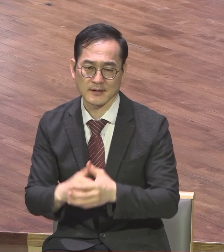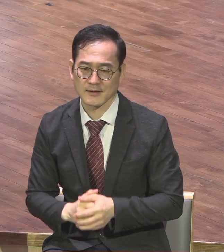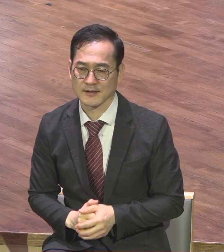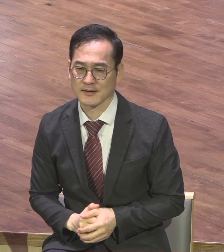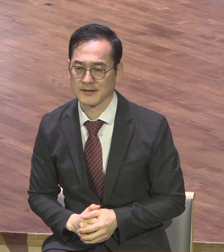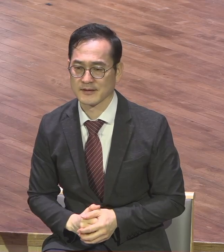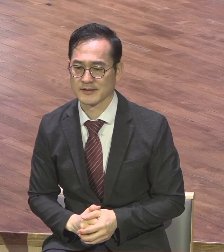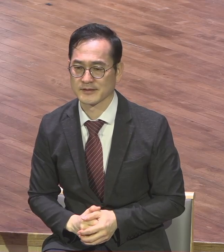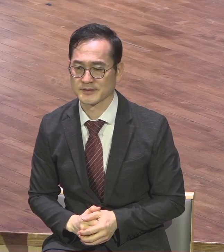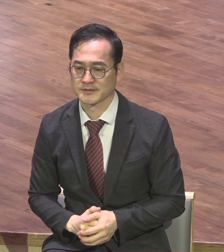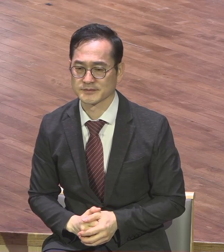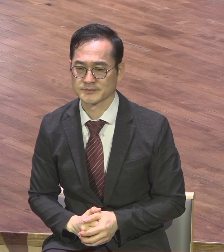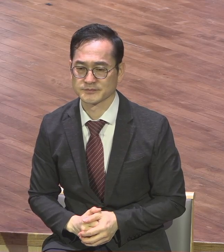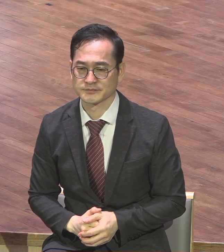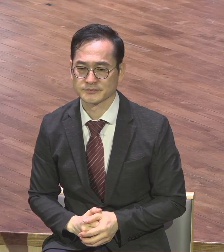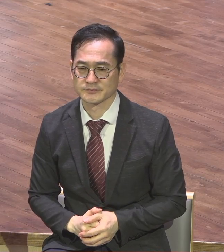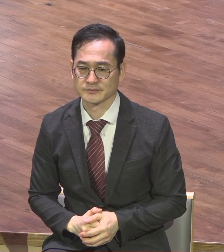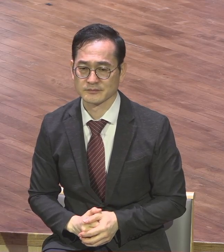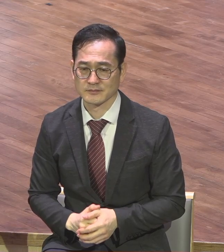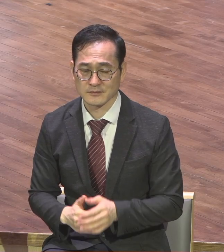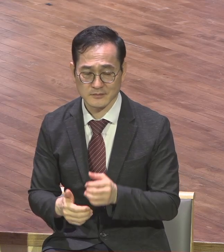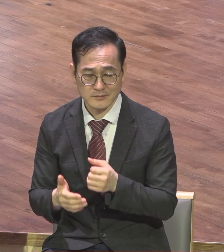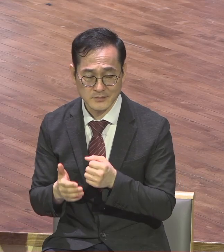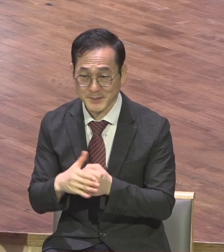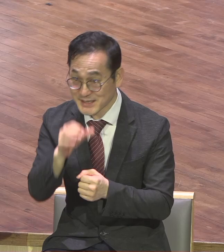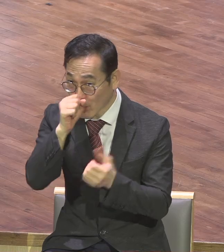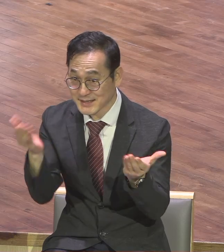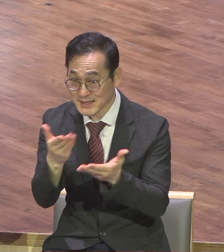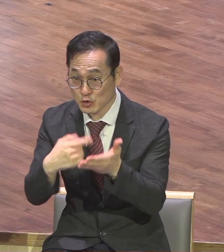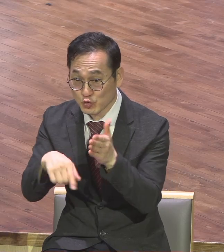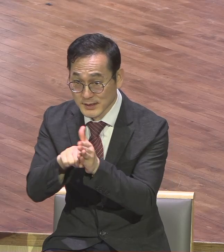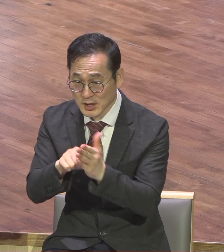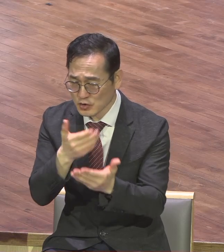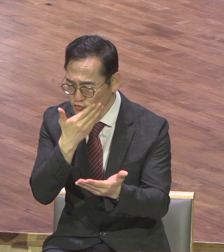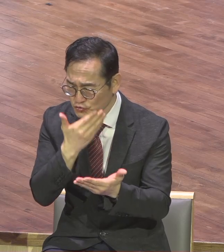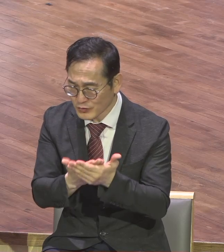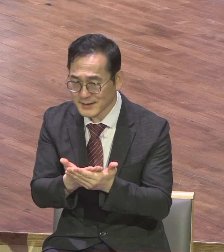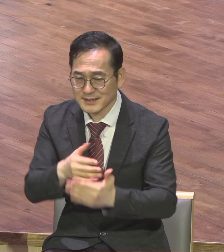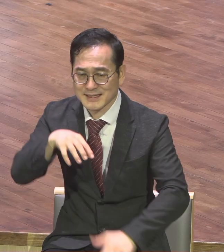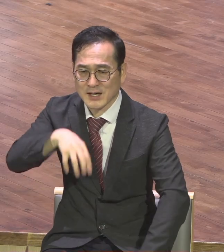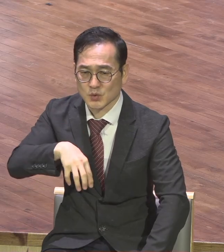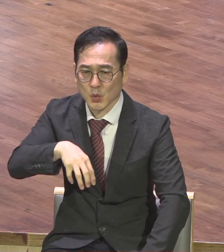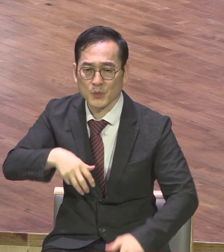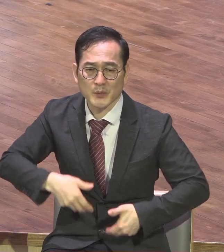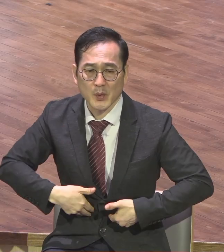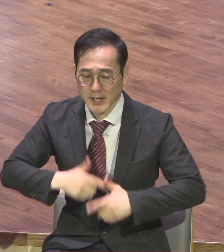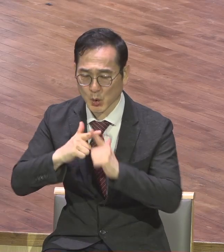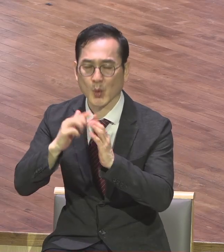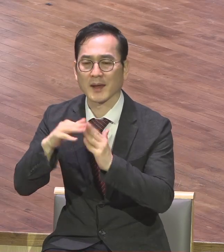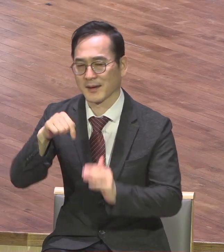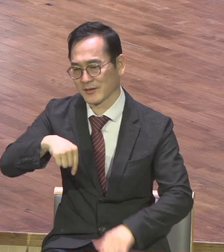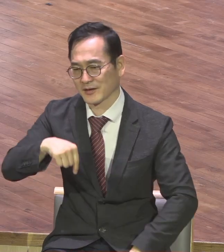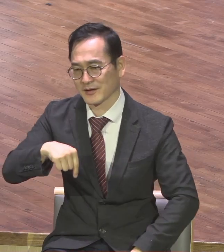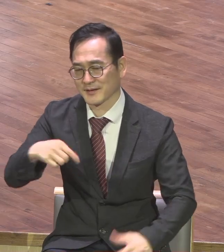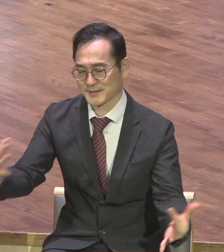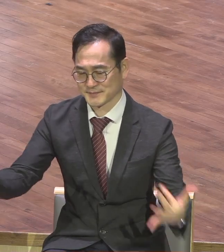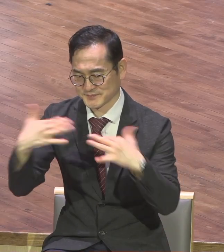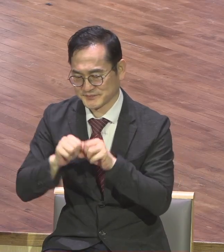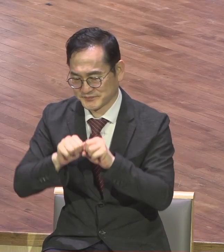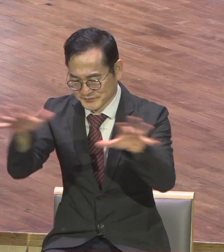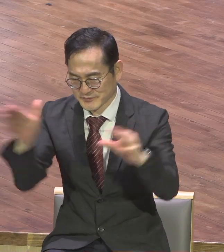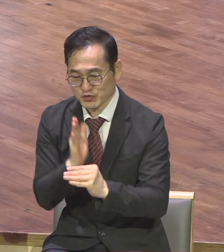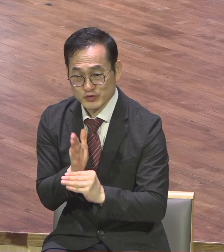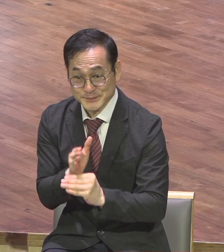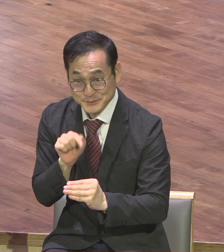위해서 중요한 플랫폼이 있는데 그것이 바로 교회. 이 교회가 화평의